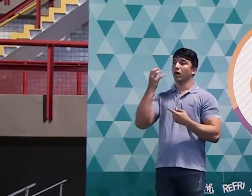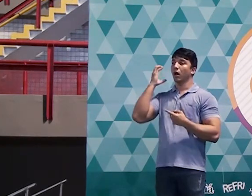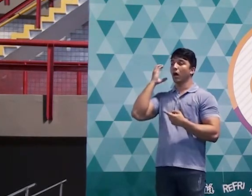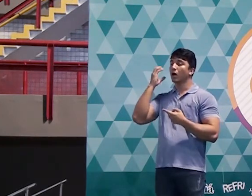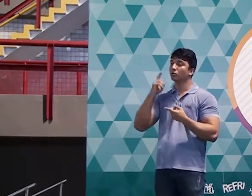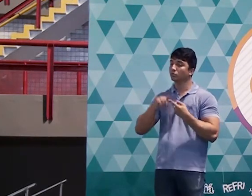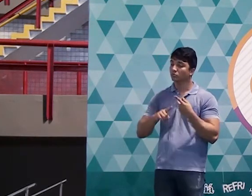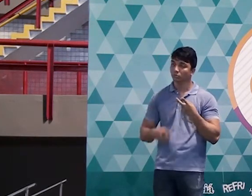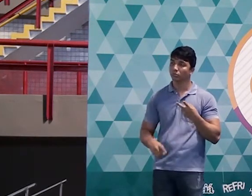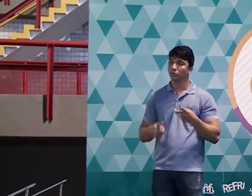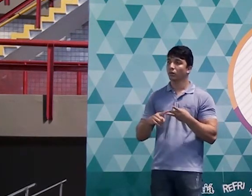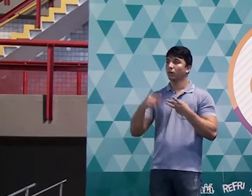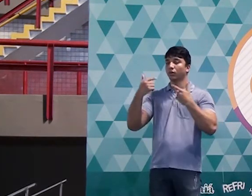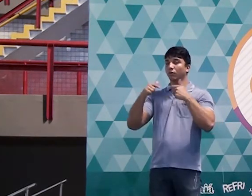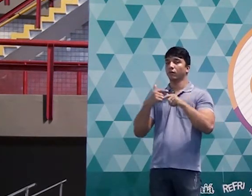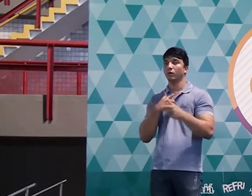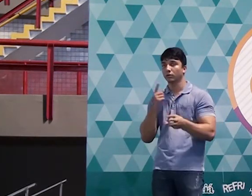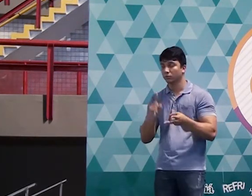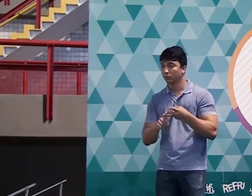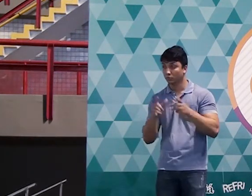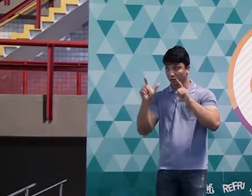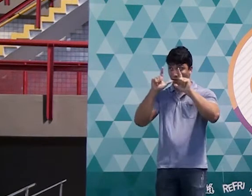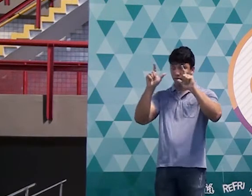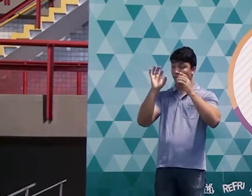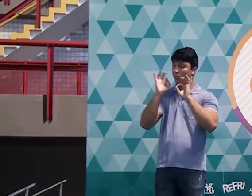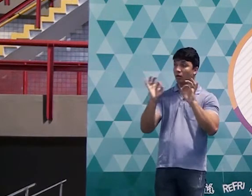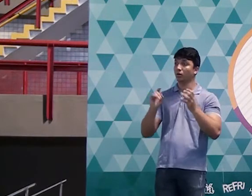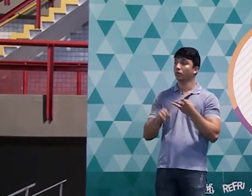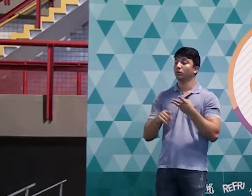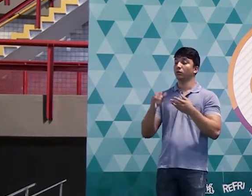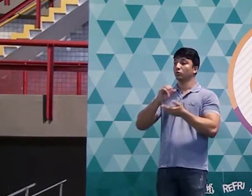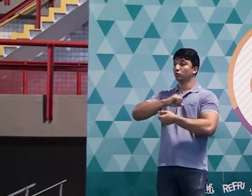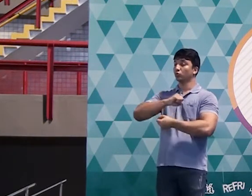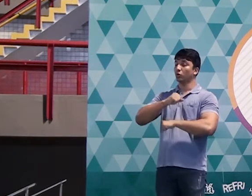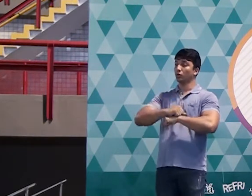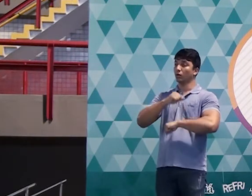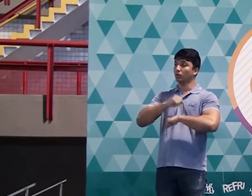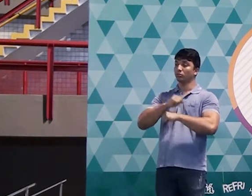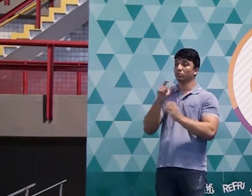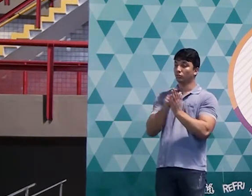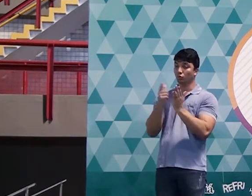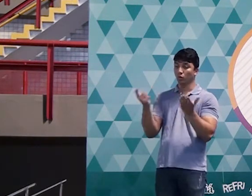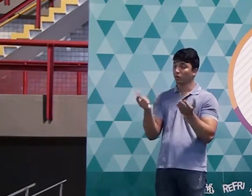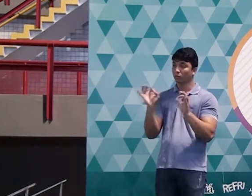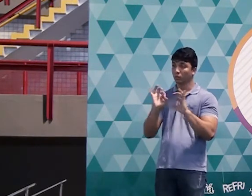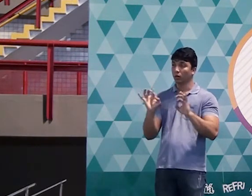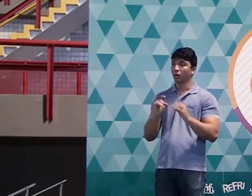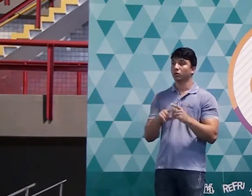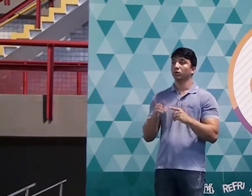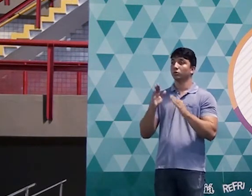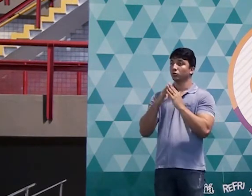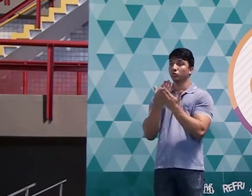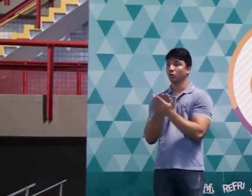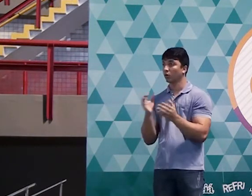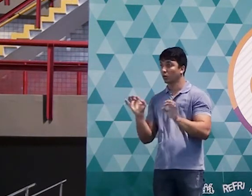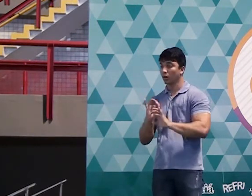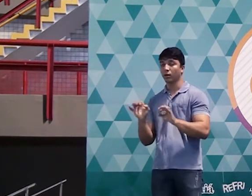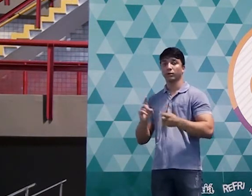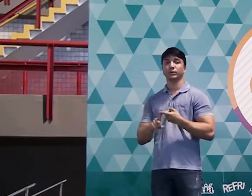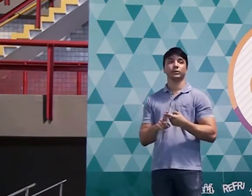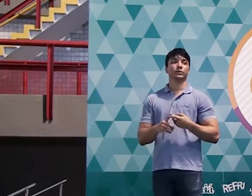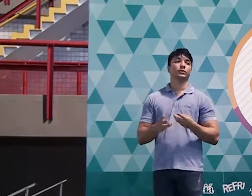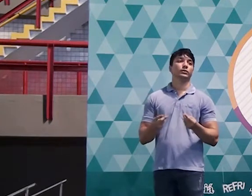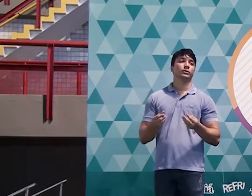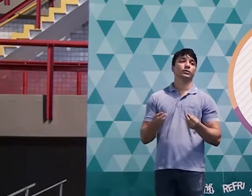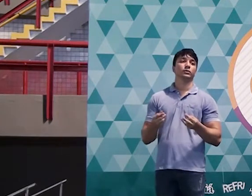TV, tira o jornal escrito, tá? Tira a escola